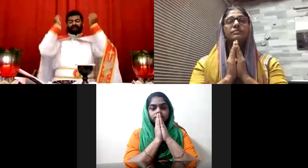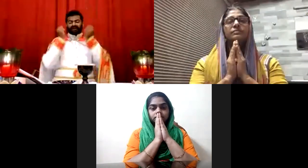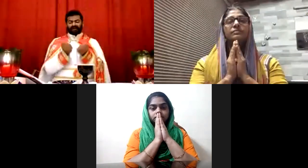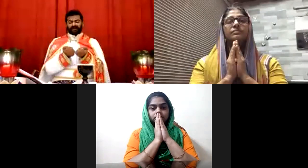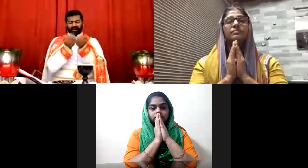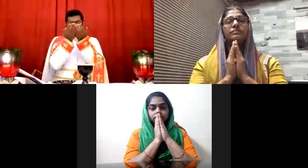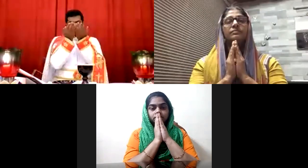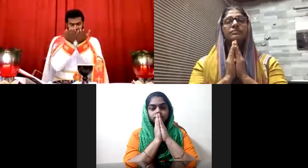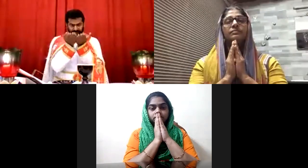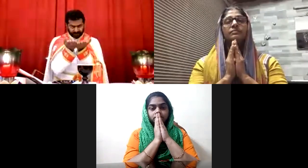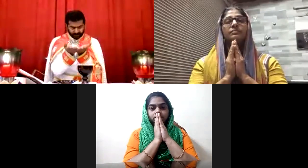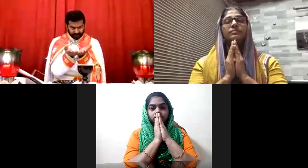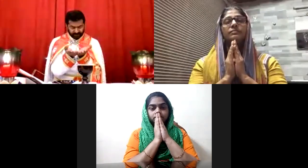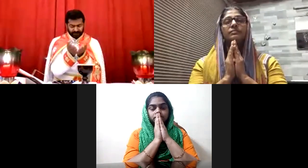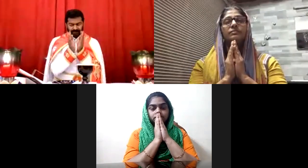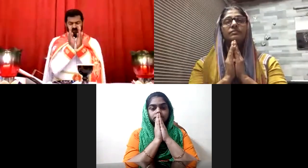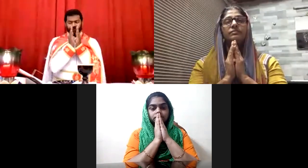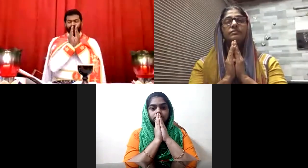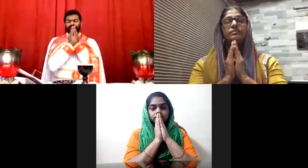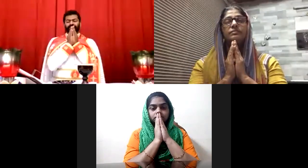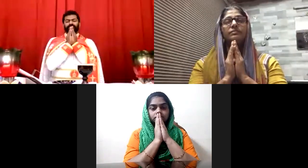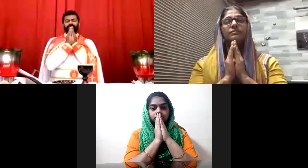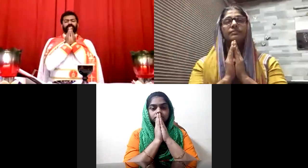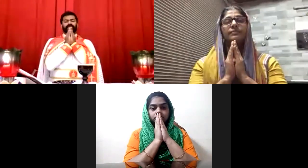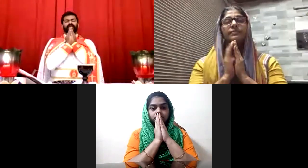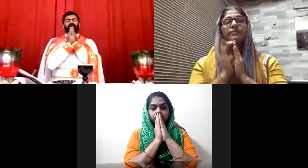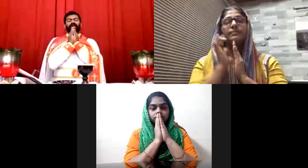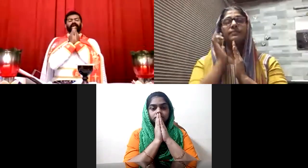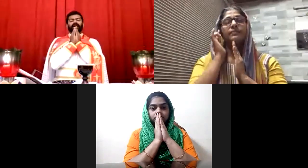തിരുസന്നിധിയിൽ അർപ്പിക്കുന്നു.